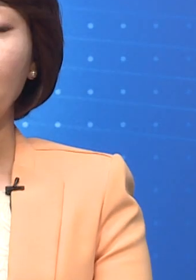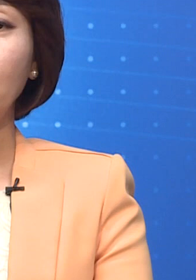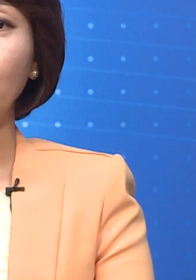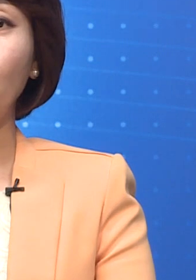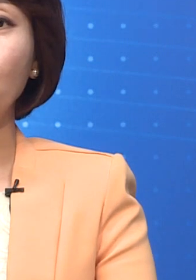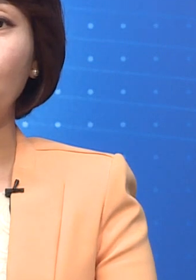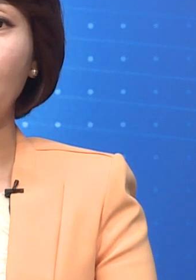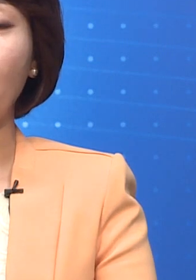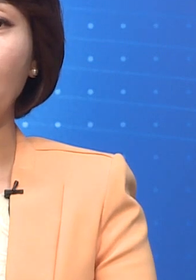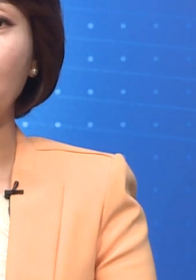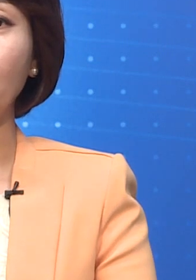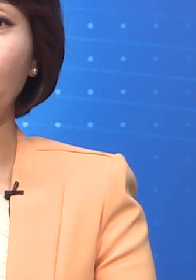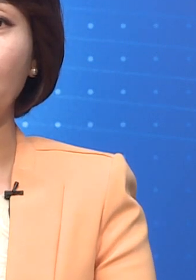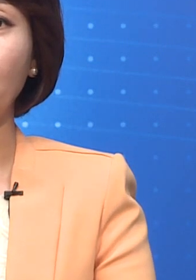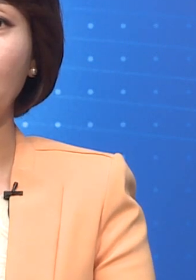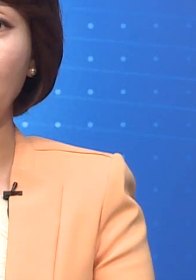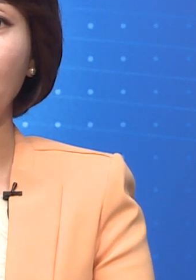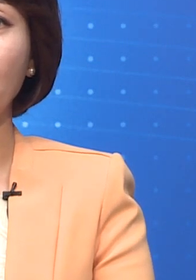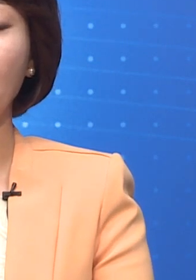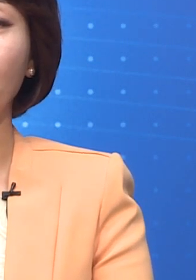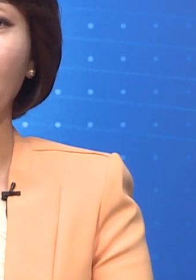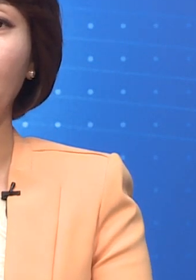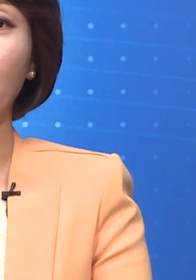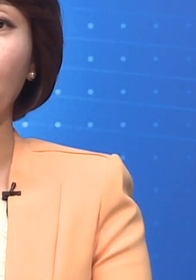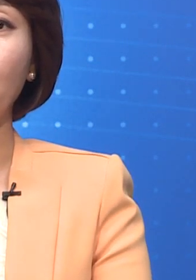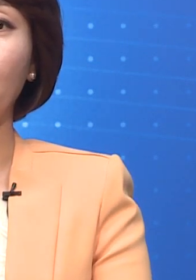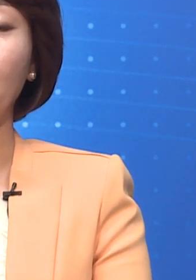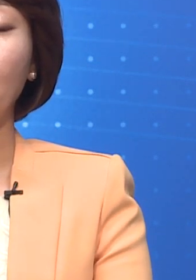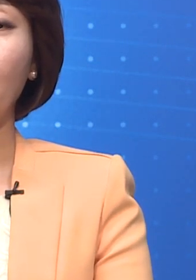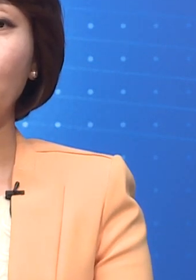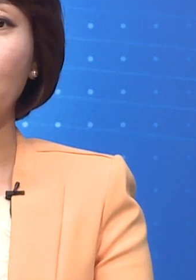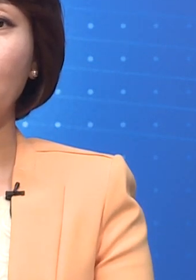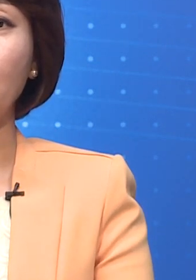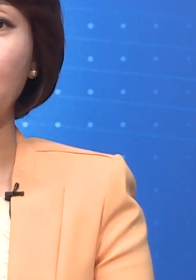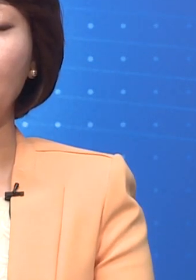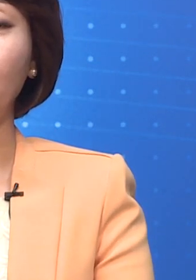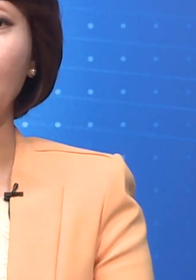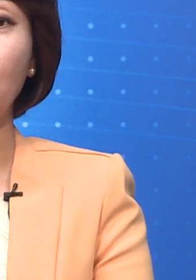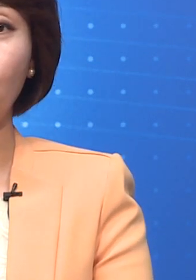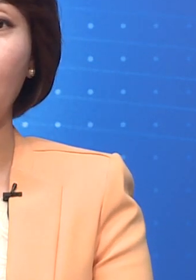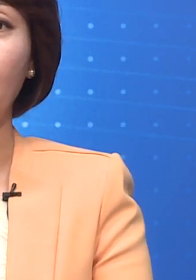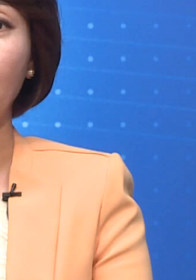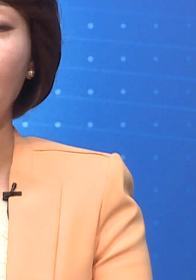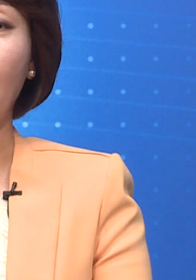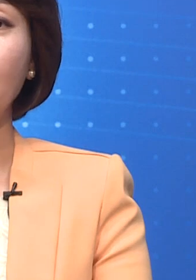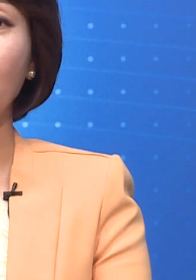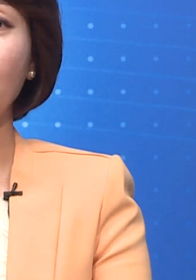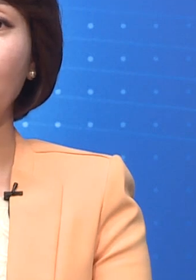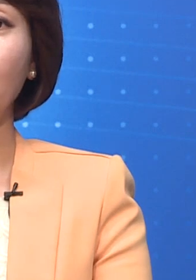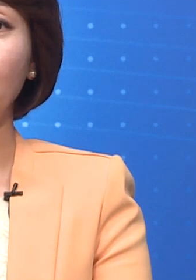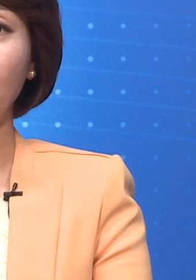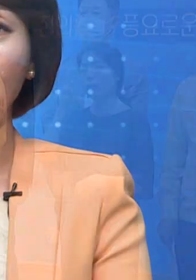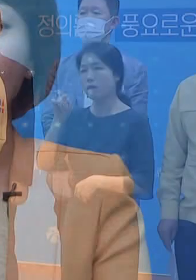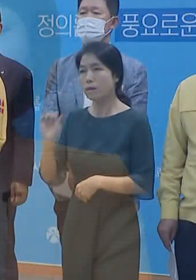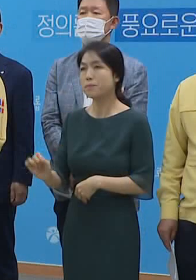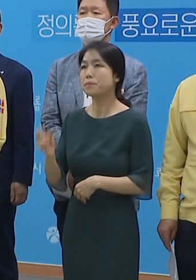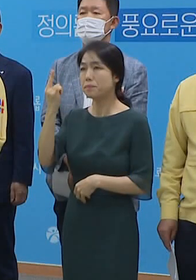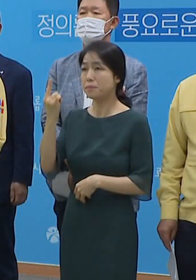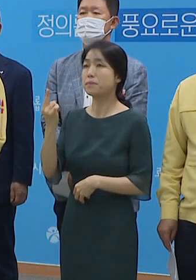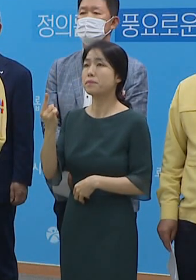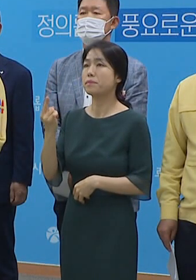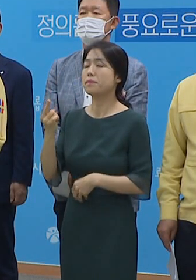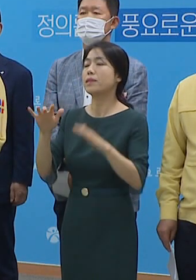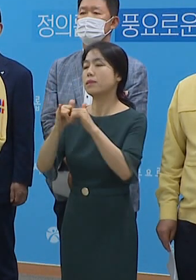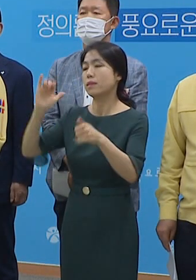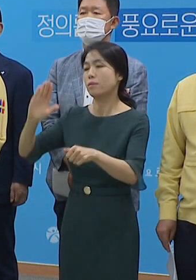최근 동구와 광산구 에서 인명 사고가 잇따르면서 건조 씨가 14일부터 2주간 안전점검 특별 주간 을